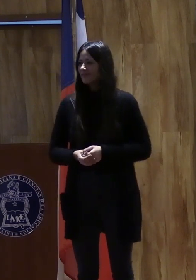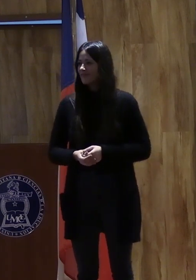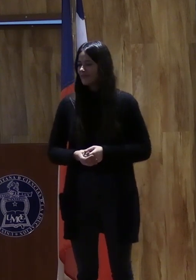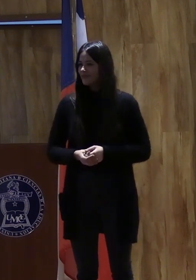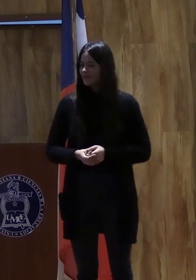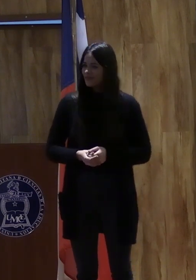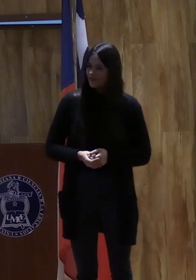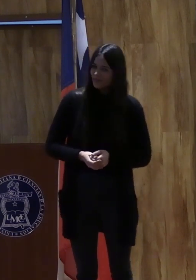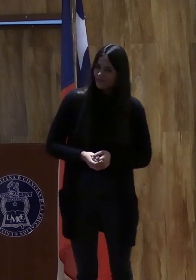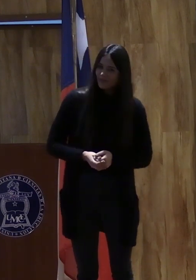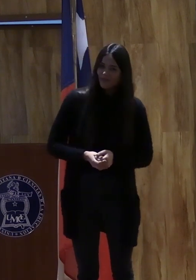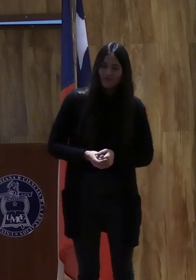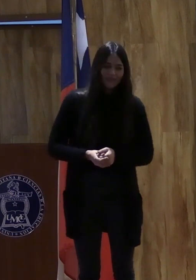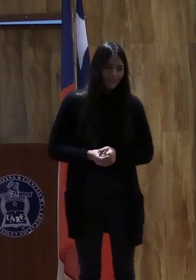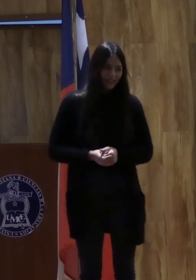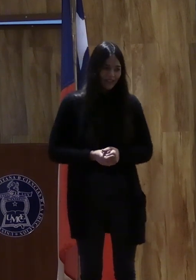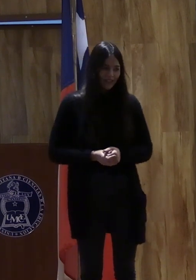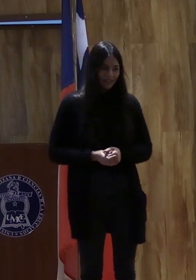es un gran honor